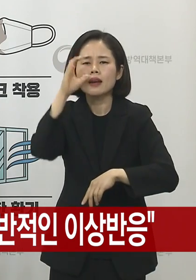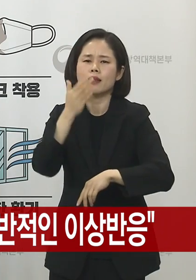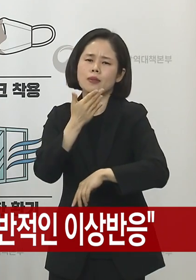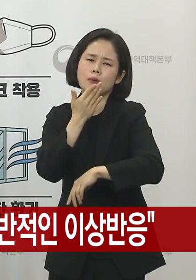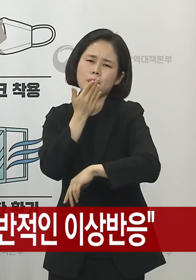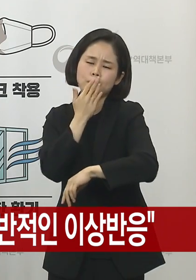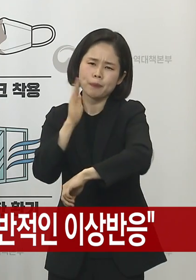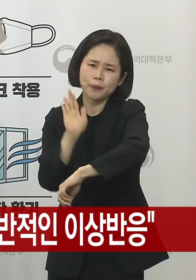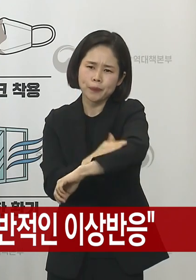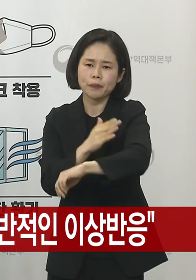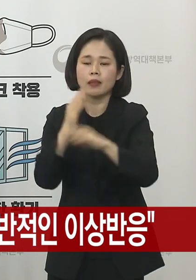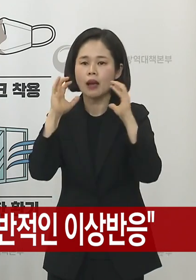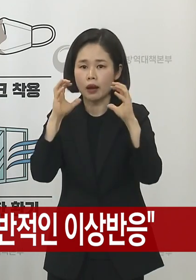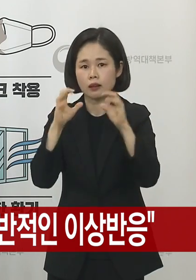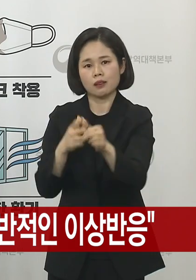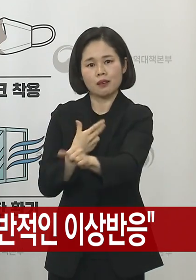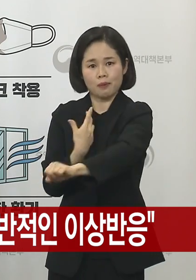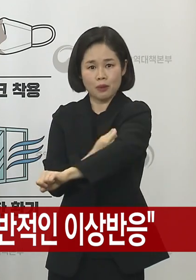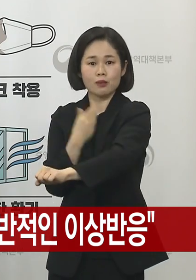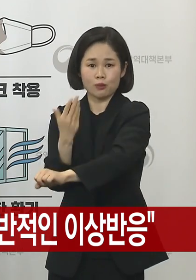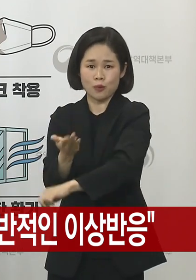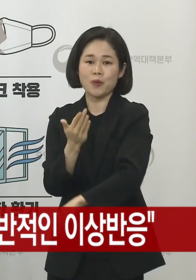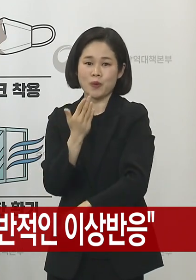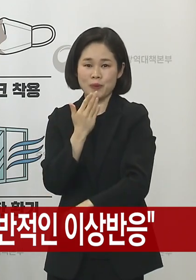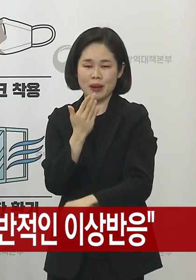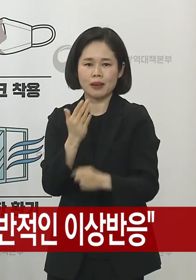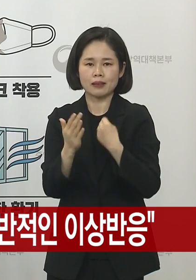있는 어린이까지 확대하였기 때문에